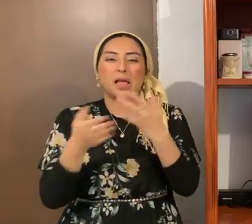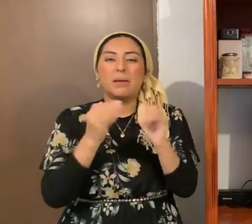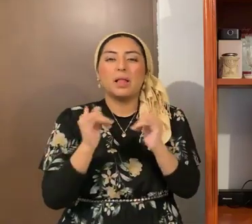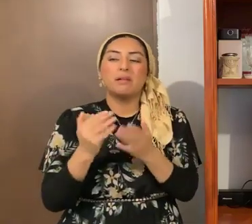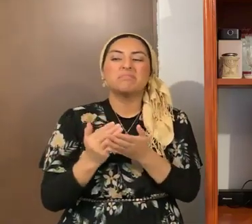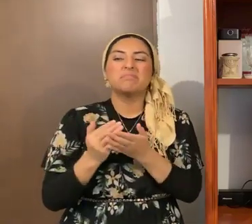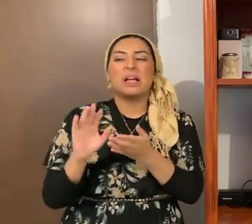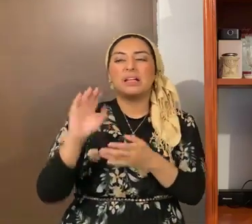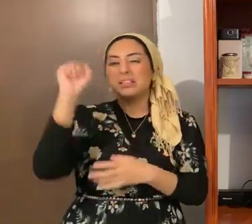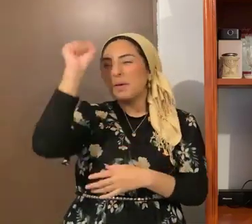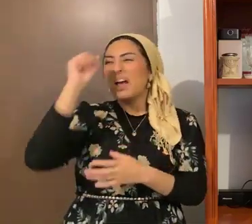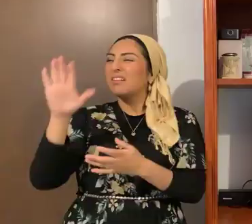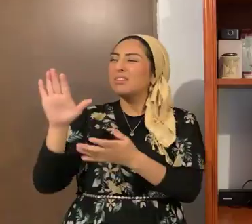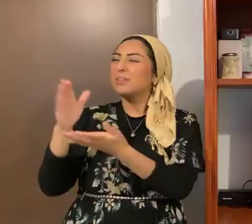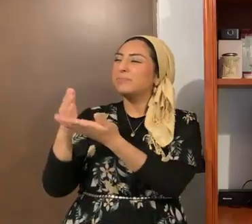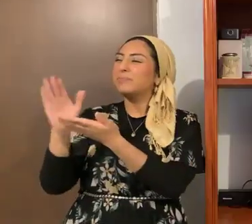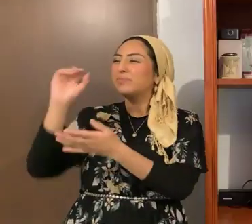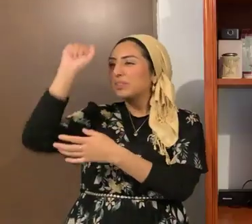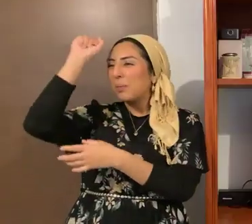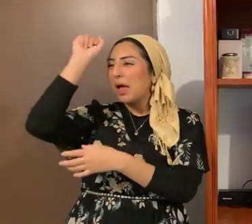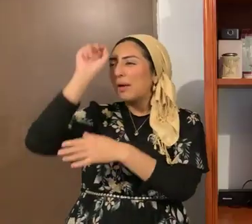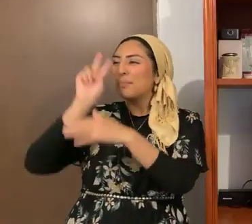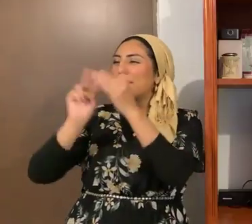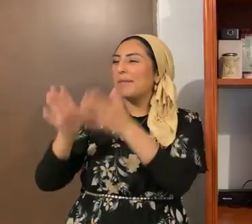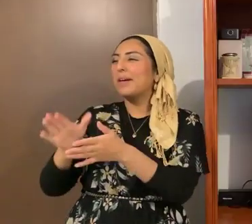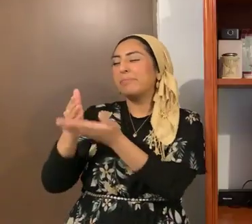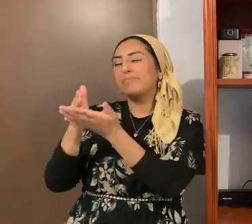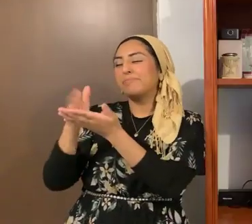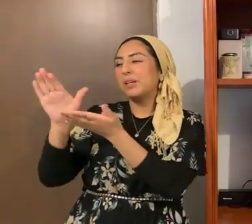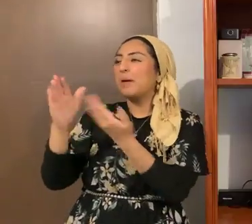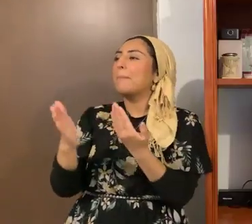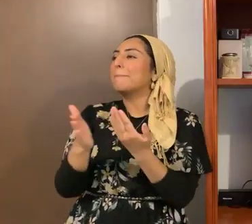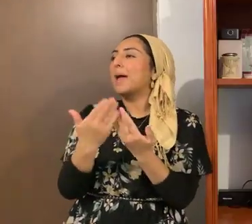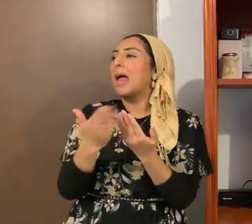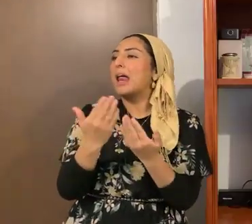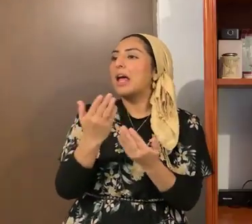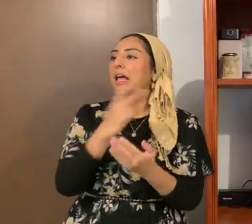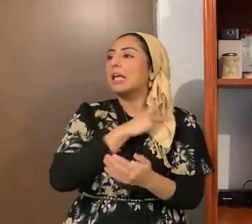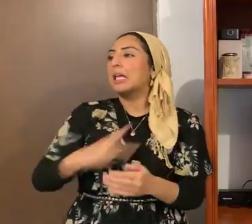Se sintió ofendido Samuel, el profeta.